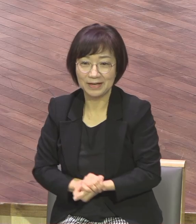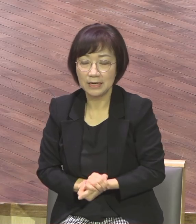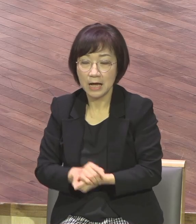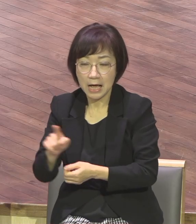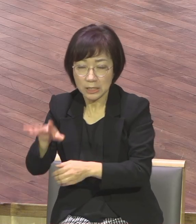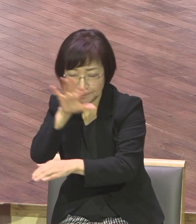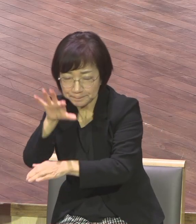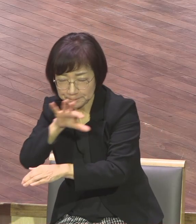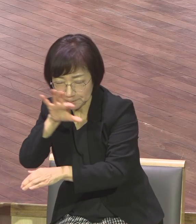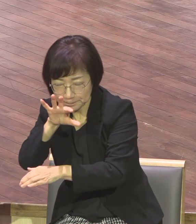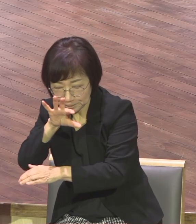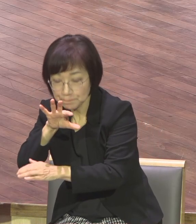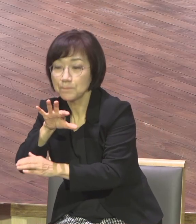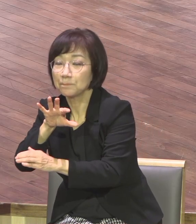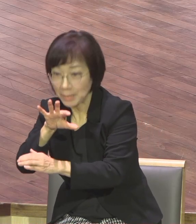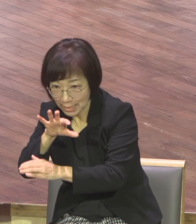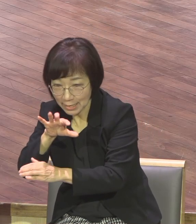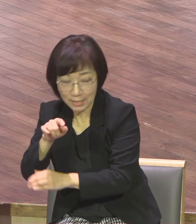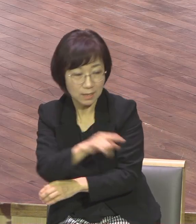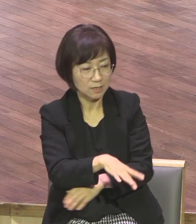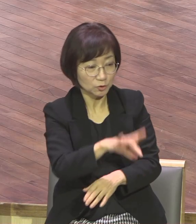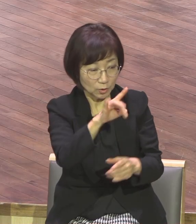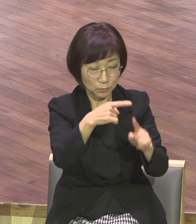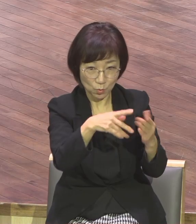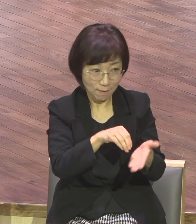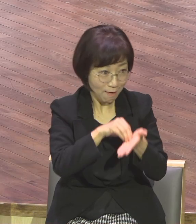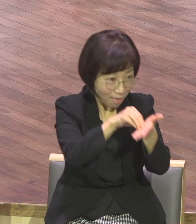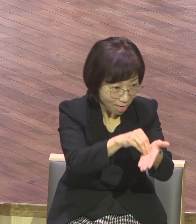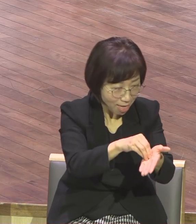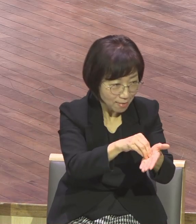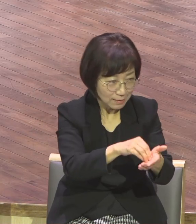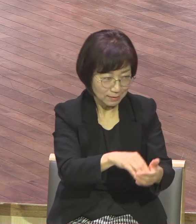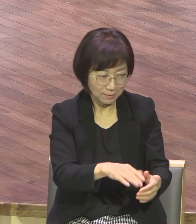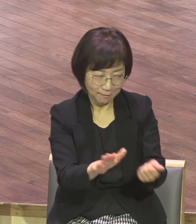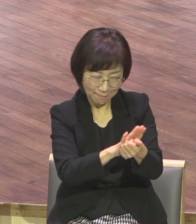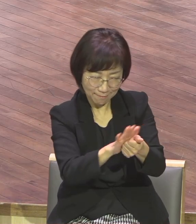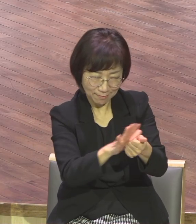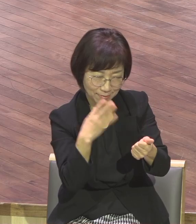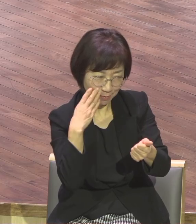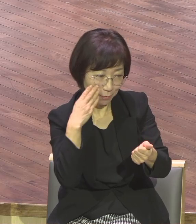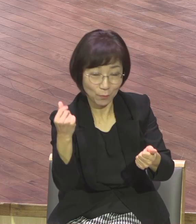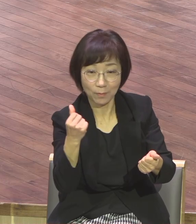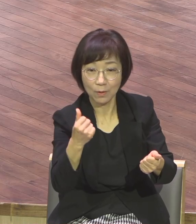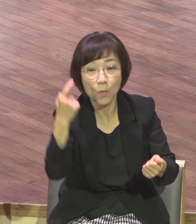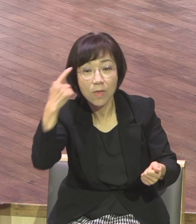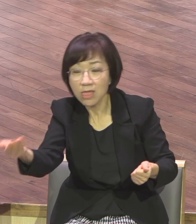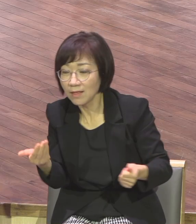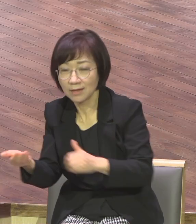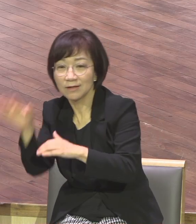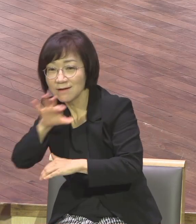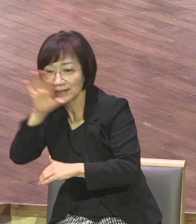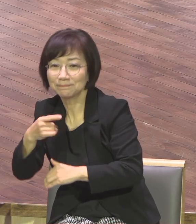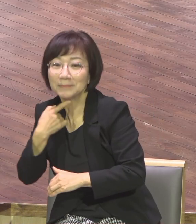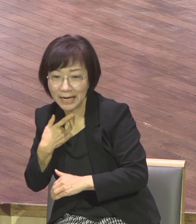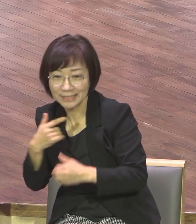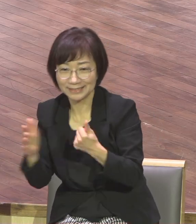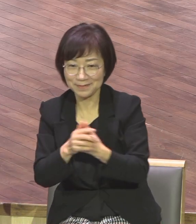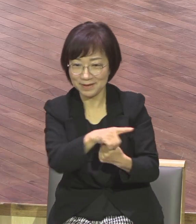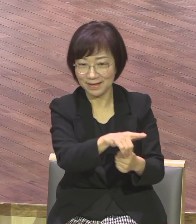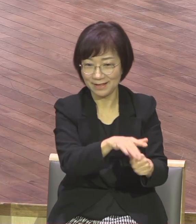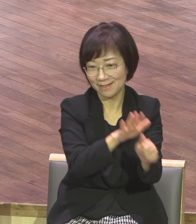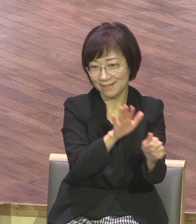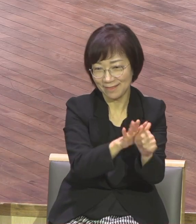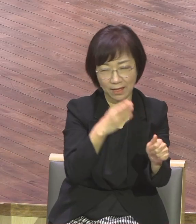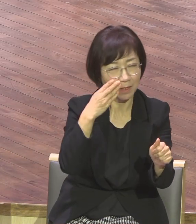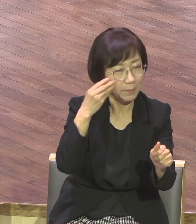만났을 때에 새가족을 데려왔을 때에 저들을 효율적으로 정착시킬 수 있는 그런 중요한